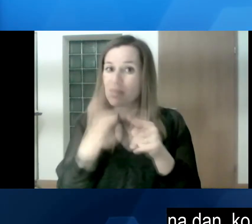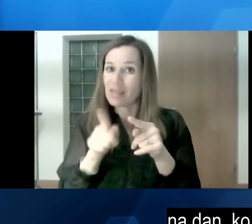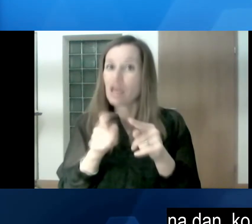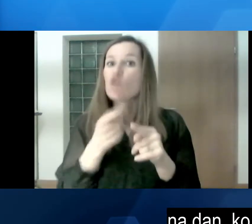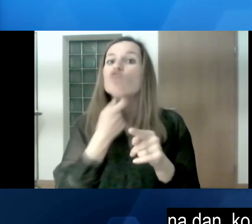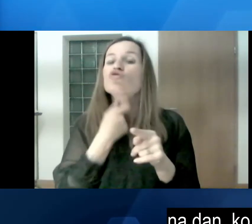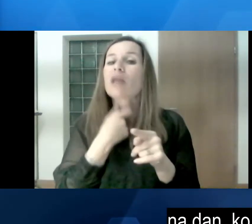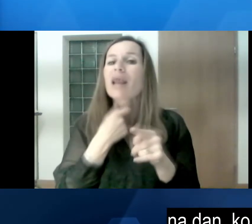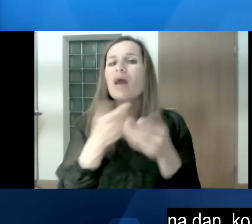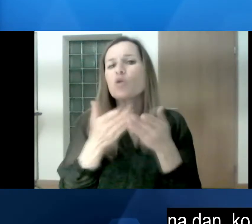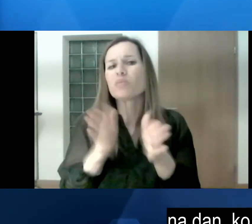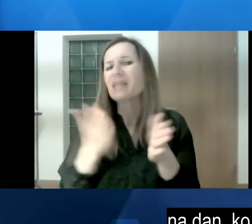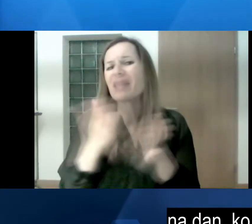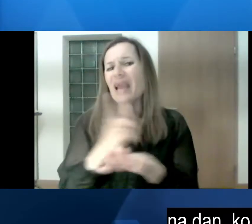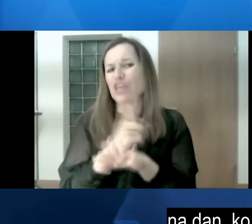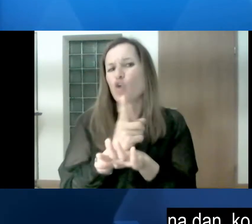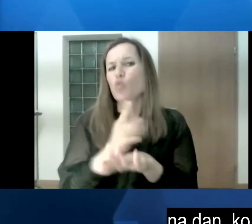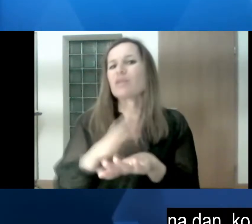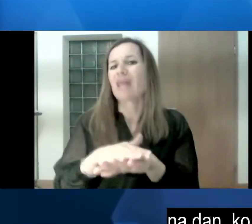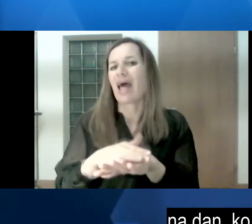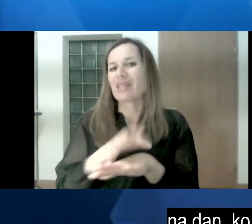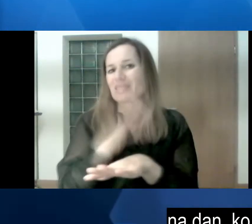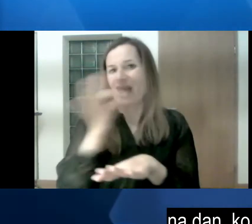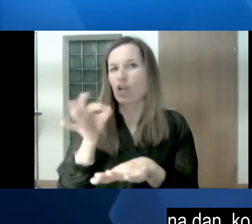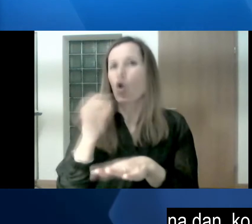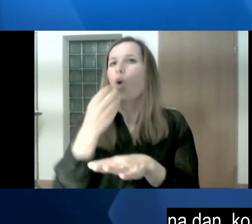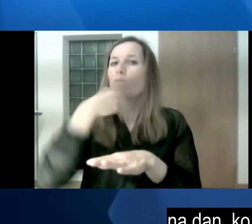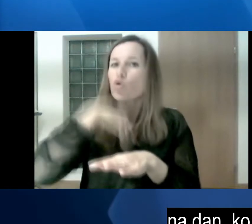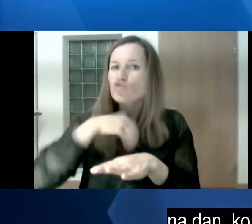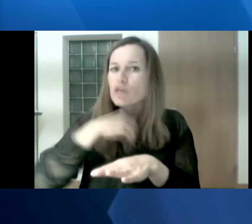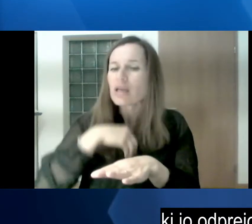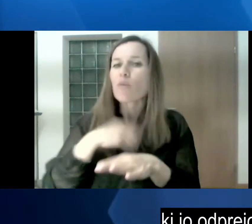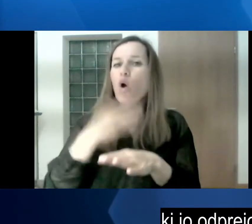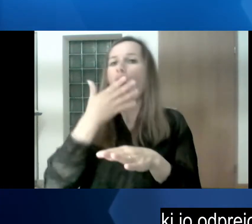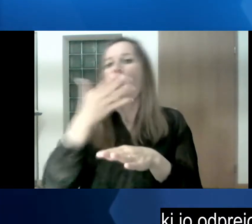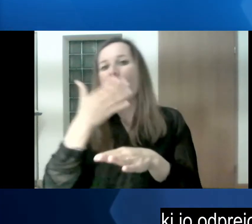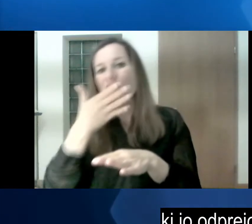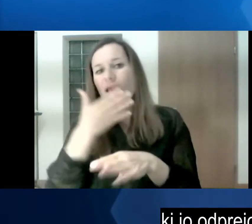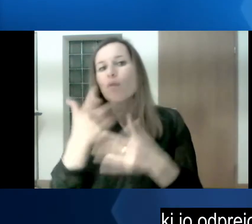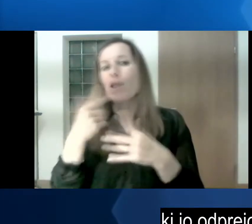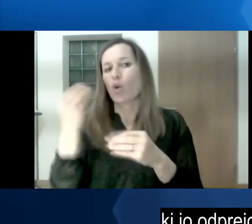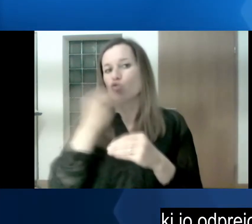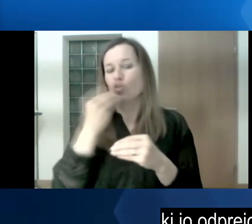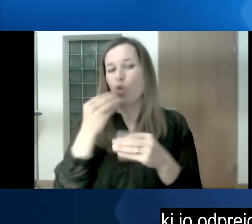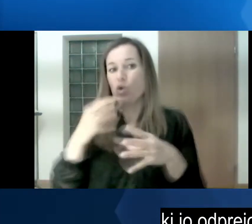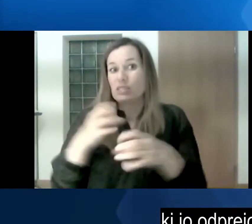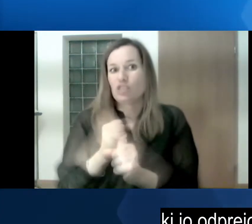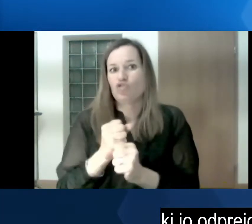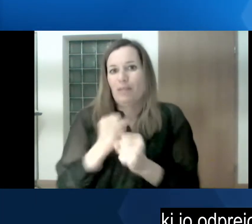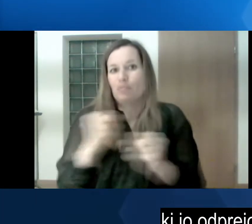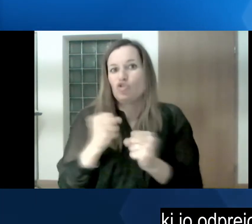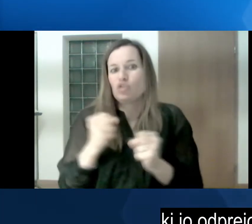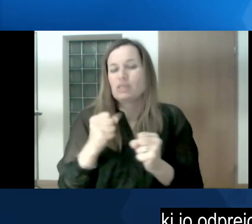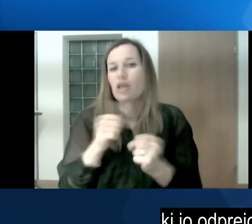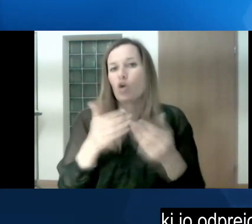dan, ko požiramo, ko zehamo ali če se naučimo skrčiti mišice, ki jo odprejo, in hipno se